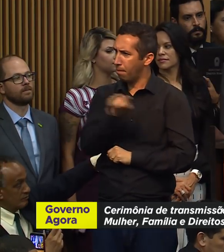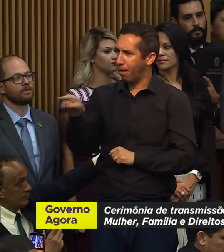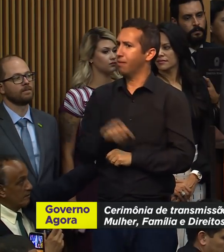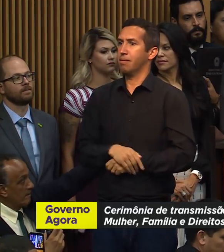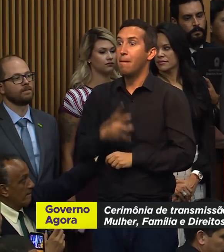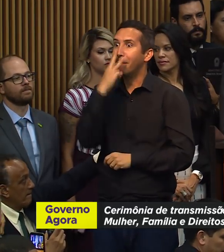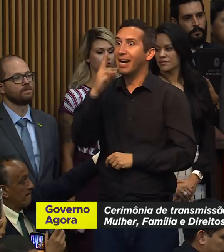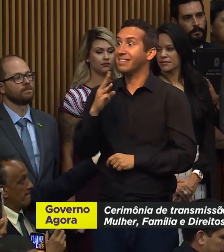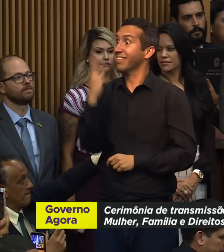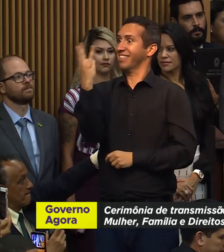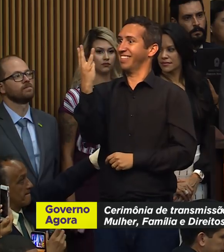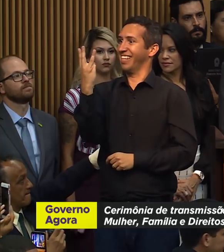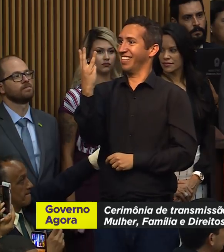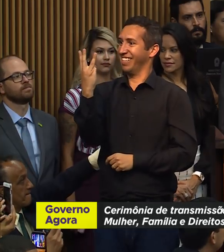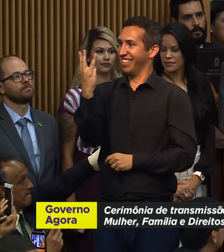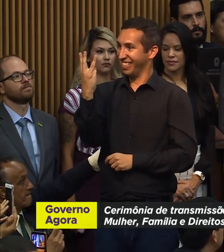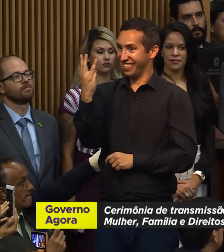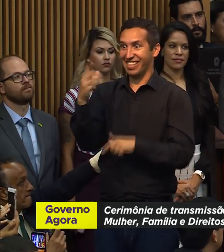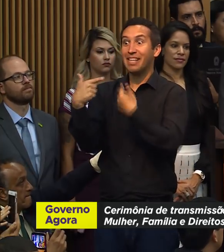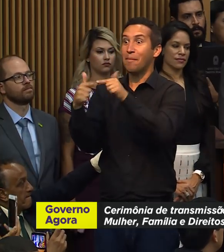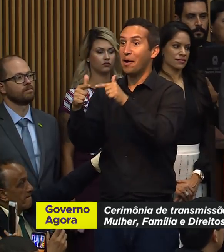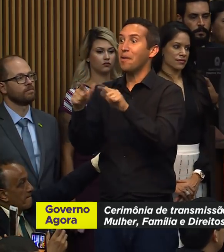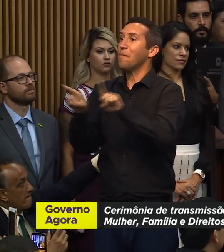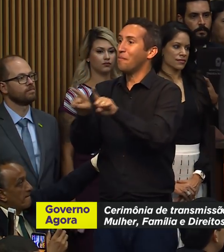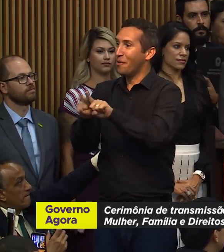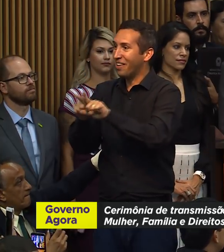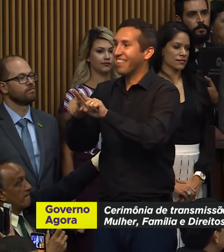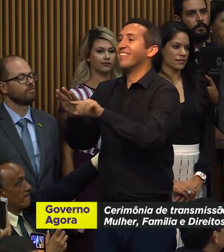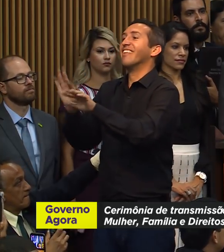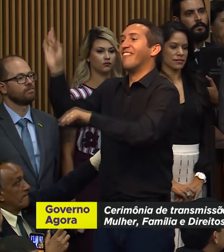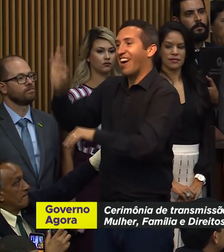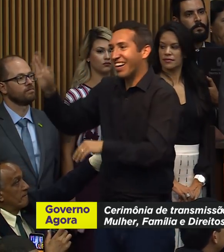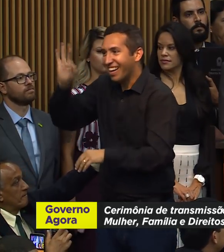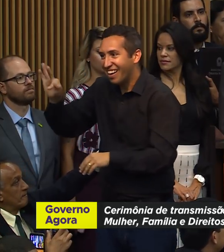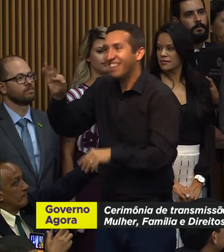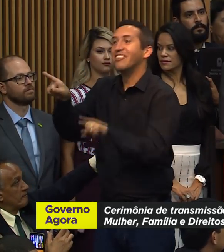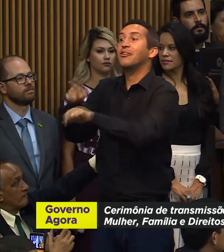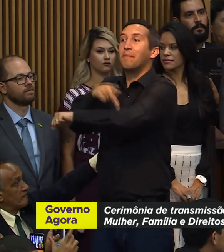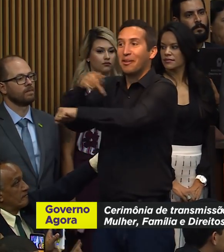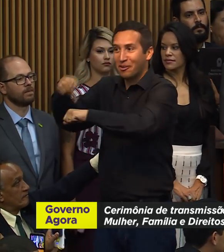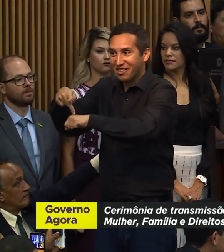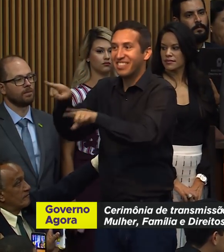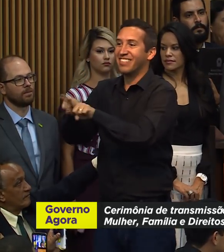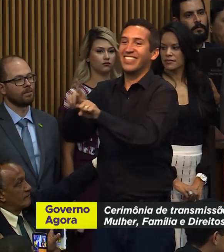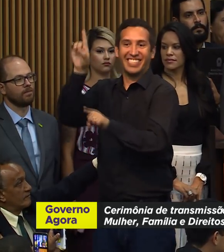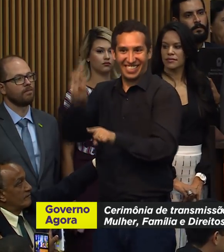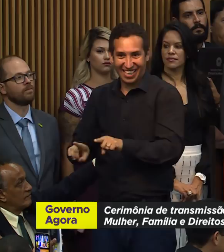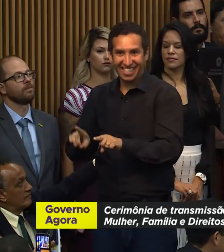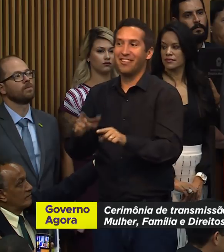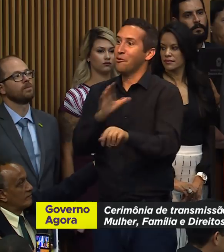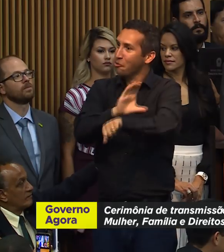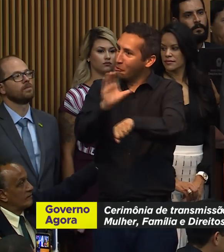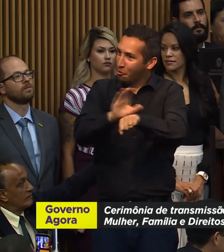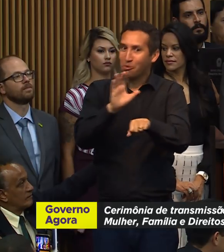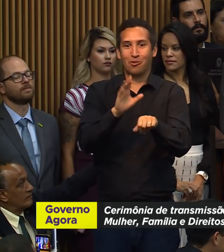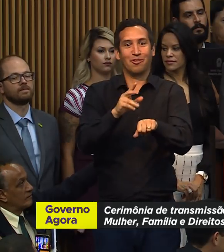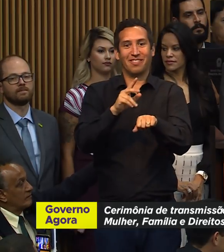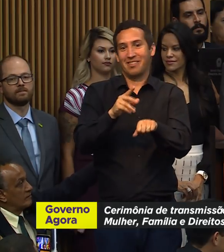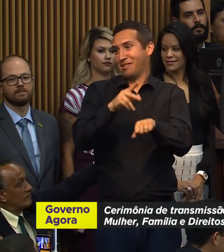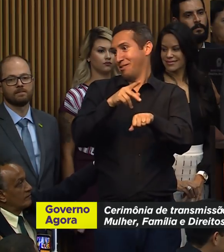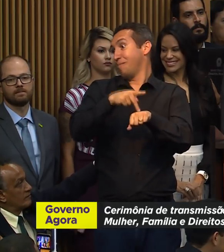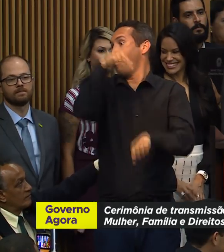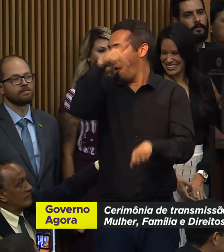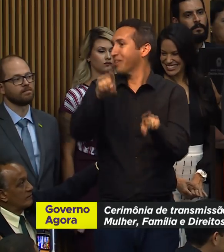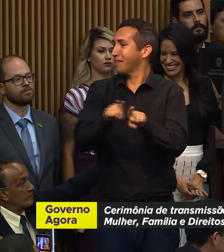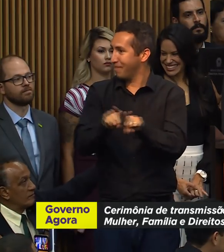tripla. Durante as faculdades de pedagogia, direito e os cursos de especialização. Trago a experiência de mais de